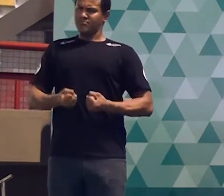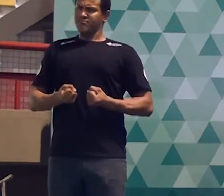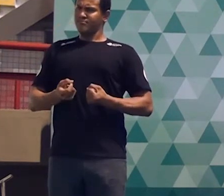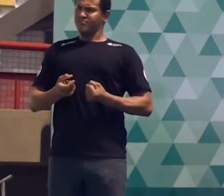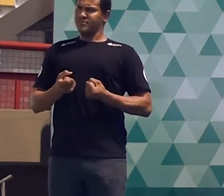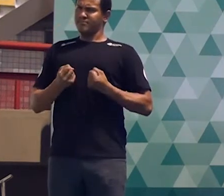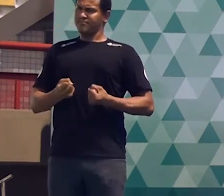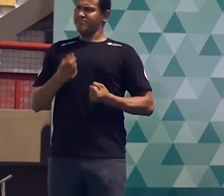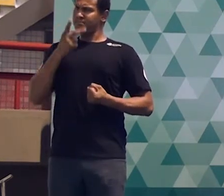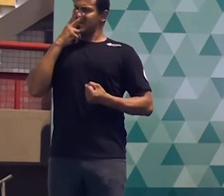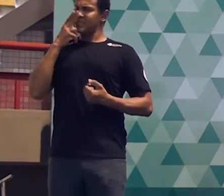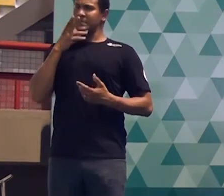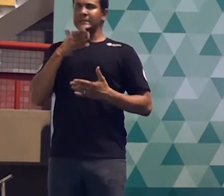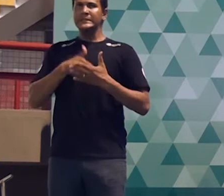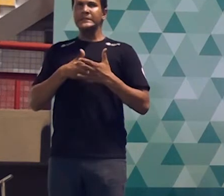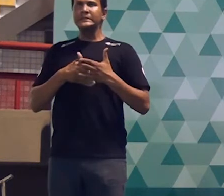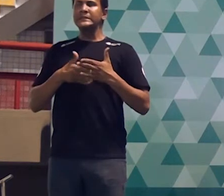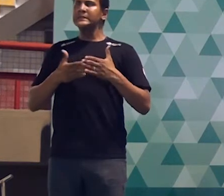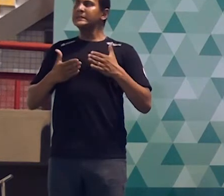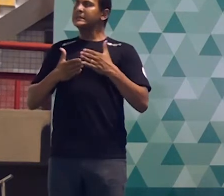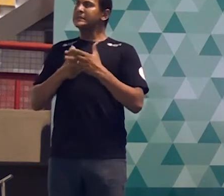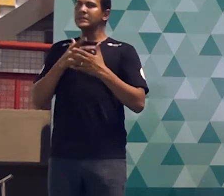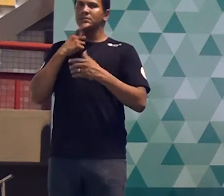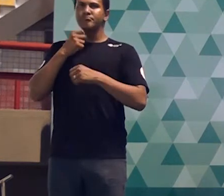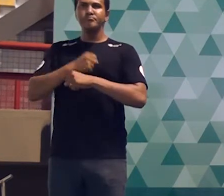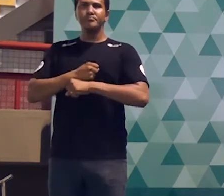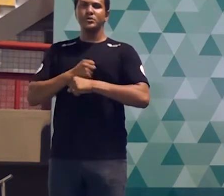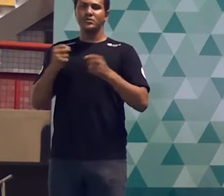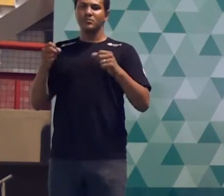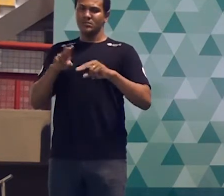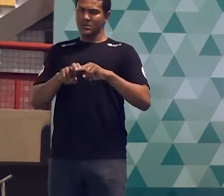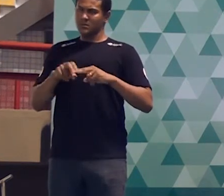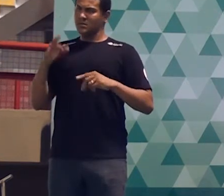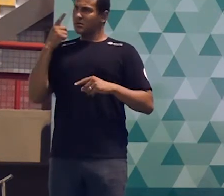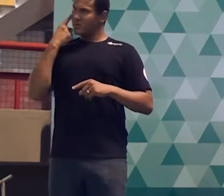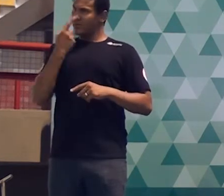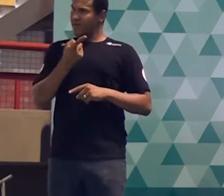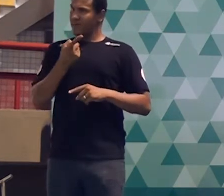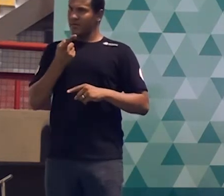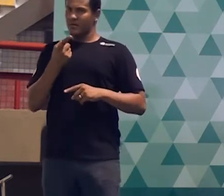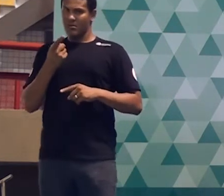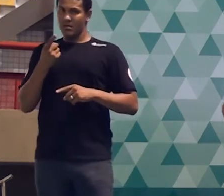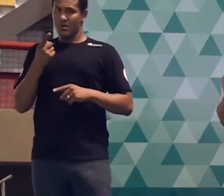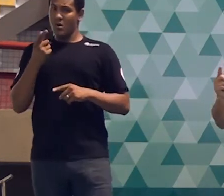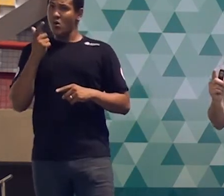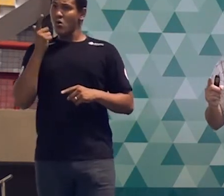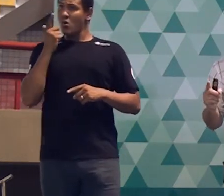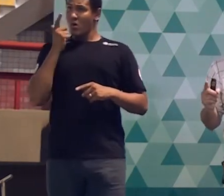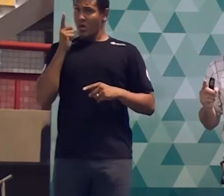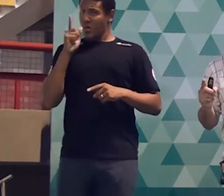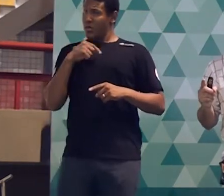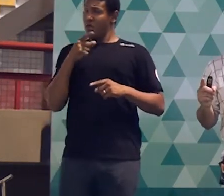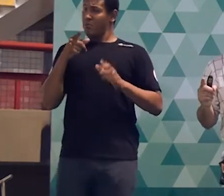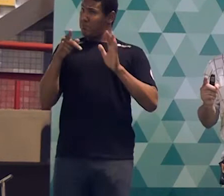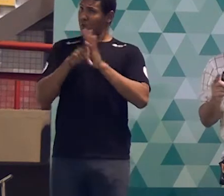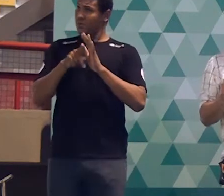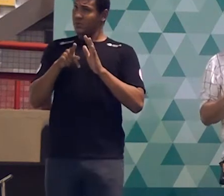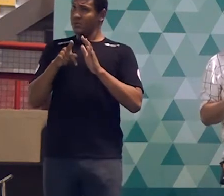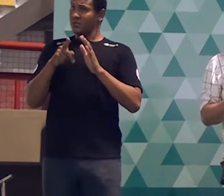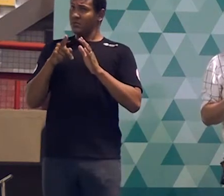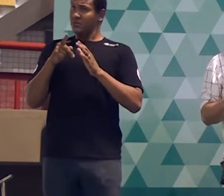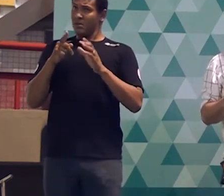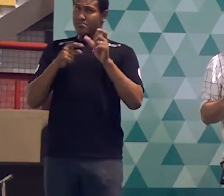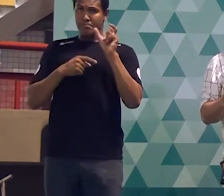carregado, impossível. Por isso que eu coloquei aí, veja que nós estamos utilizando um recurso verbal, que é